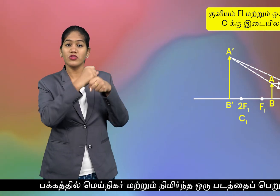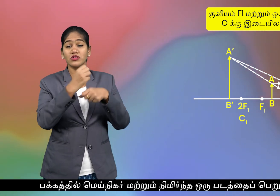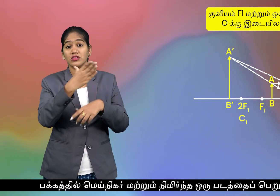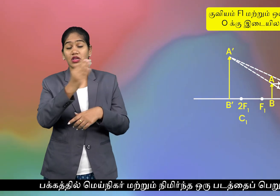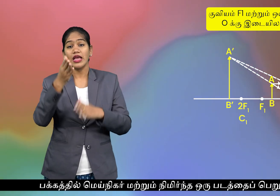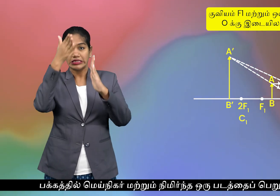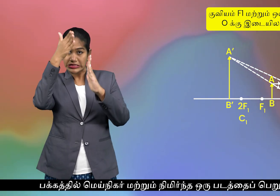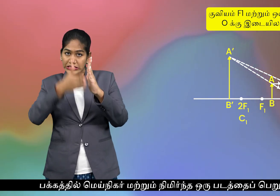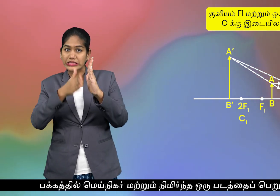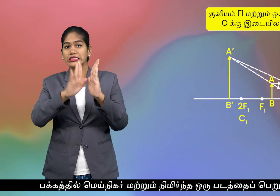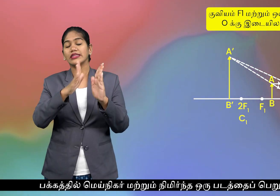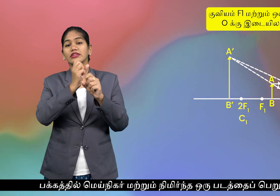பெறுவீர்கள்.